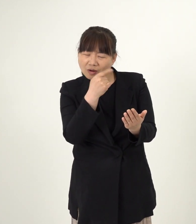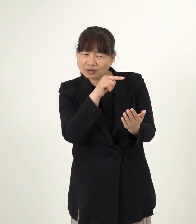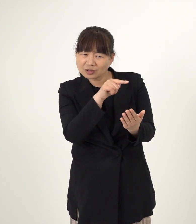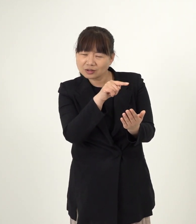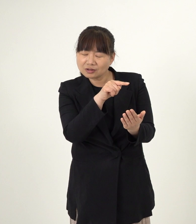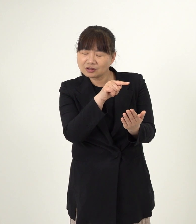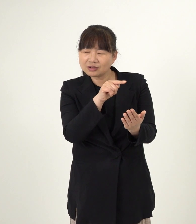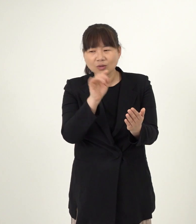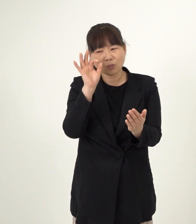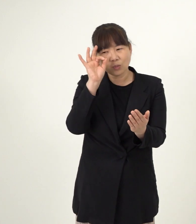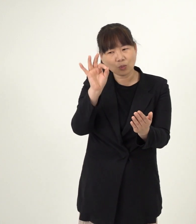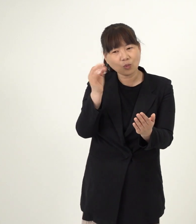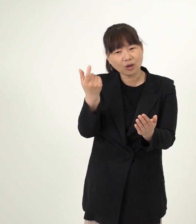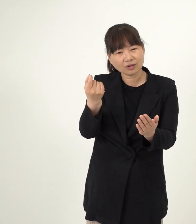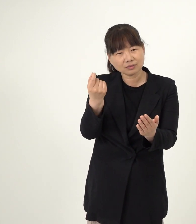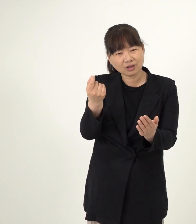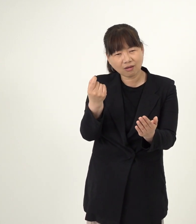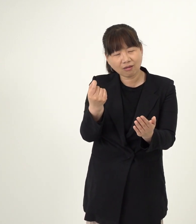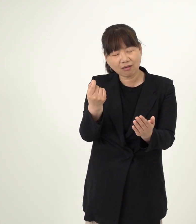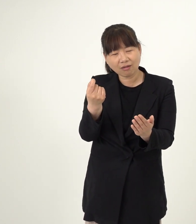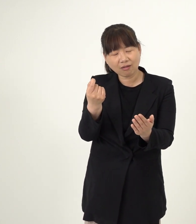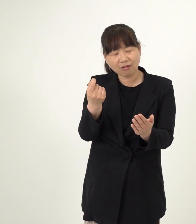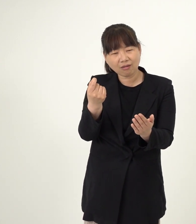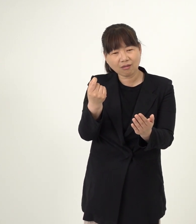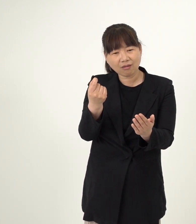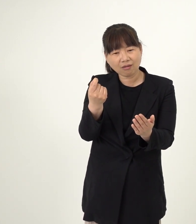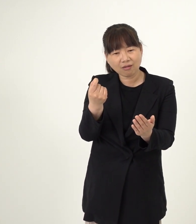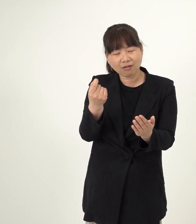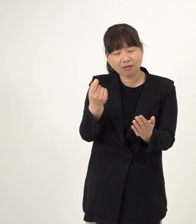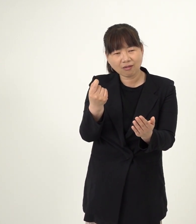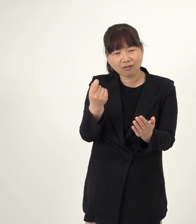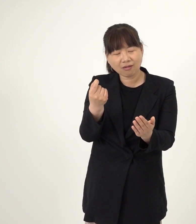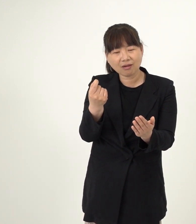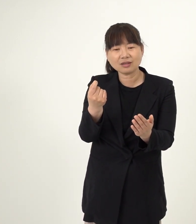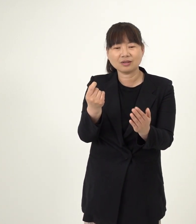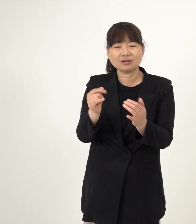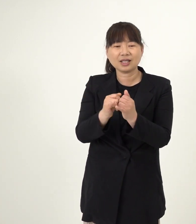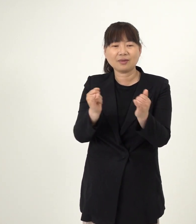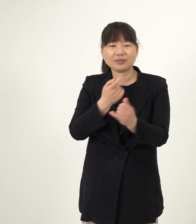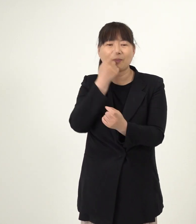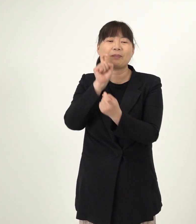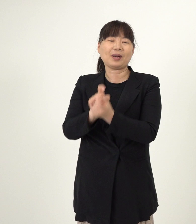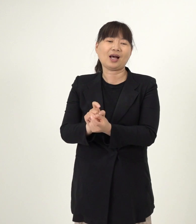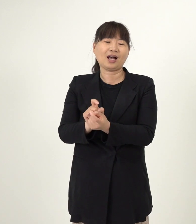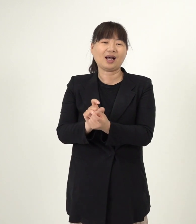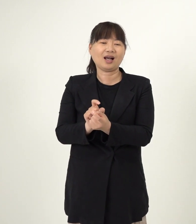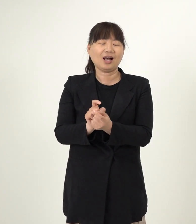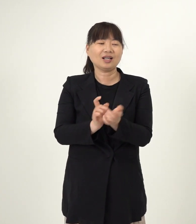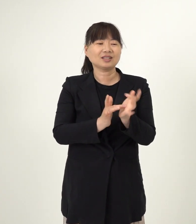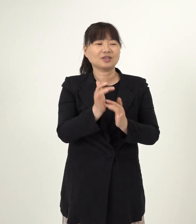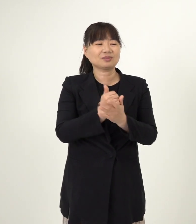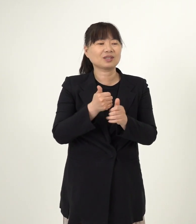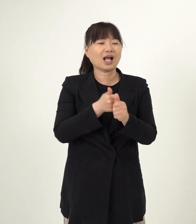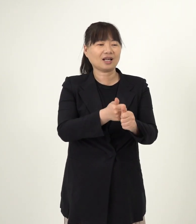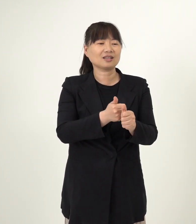난 겁니다. 사람들에 의해서. 이게 얼마나 재밌는 해학적 그림인가 하면,